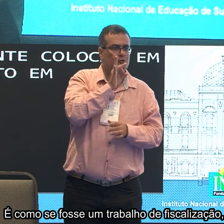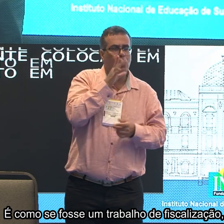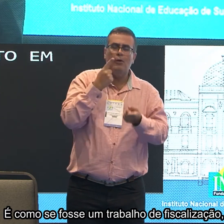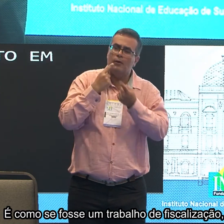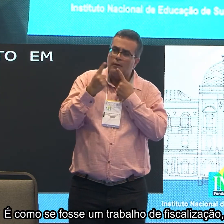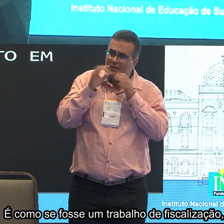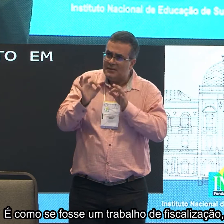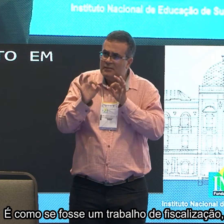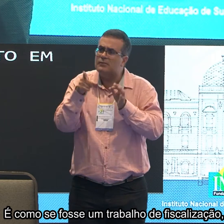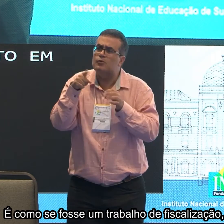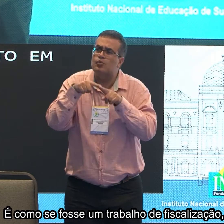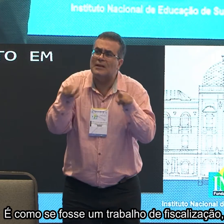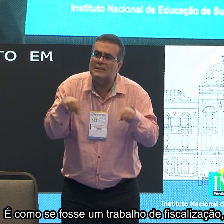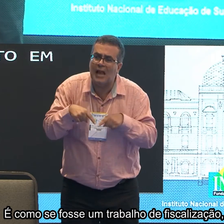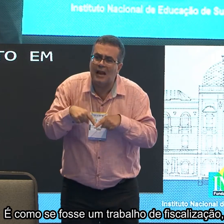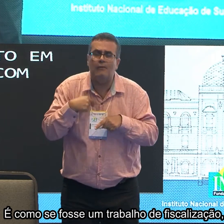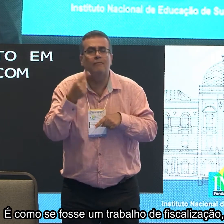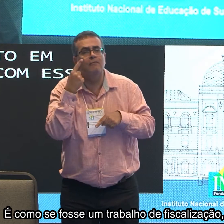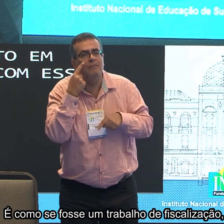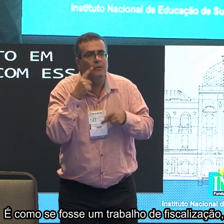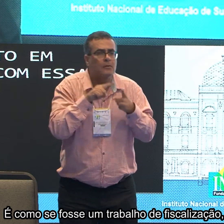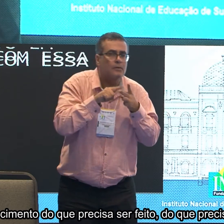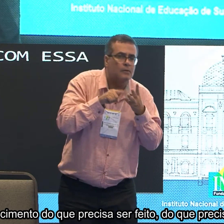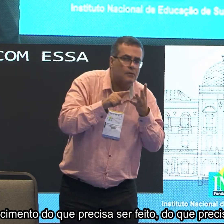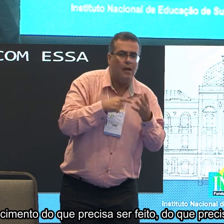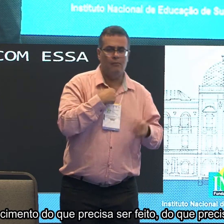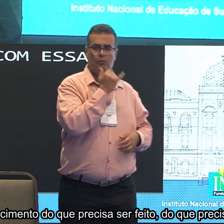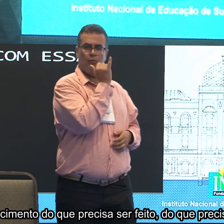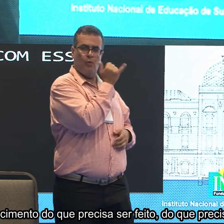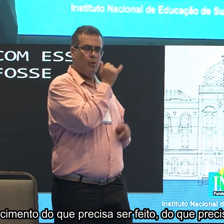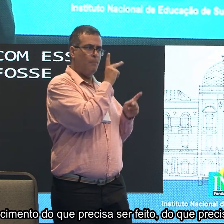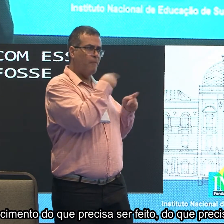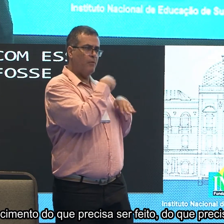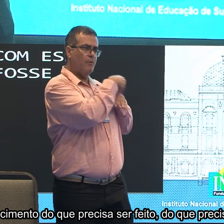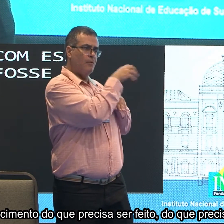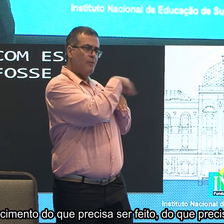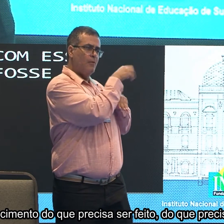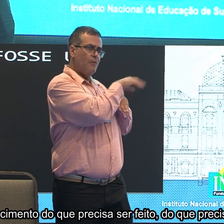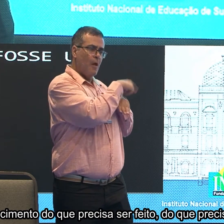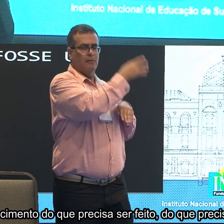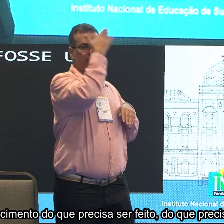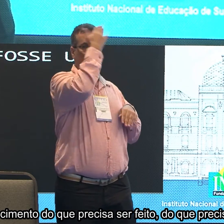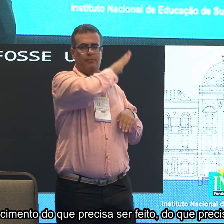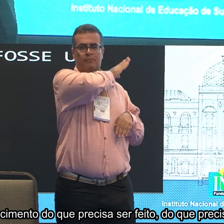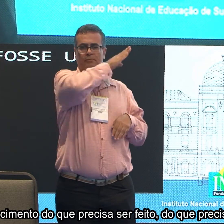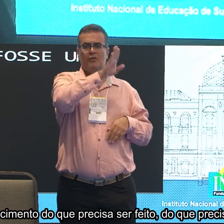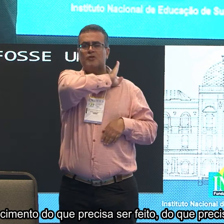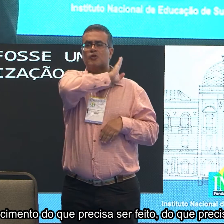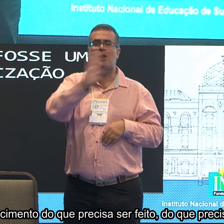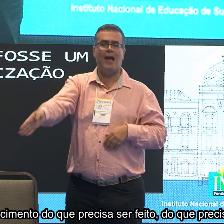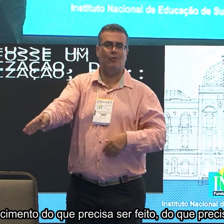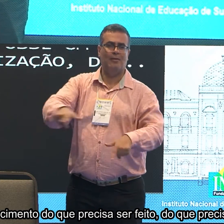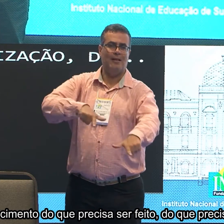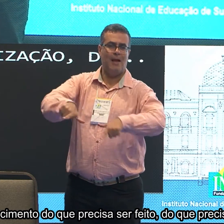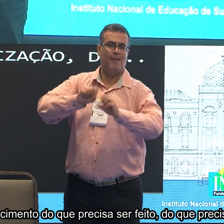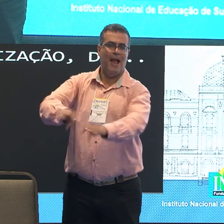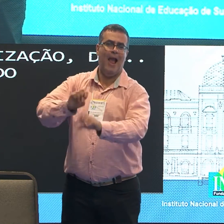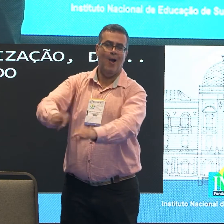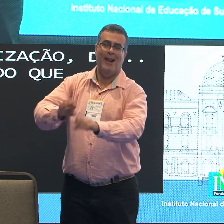um trabalho de fiscalização, de reconhecimento do que precisa ser feito, do que precisa melhorar.